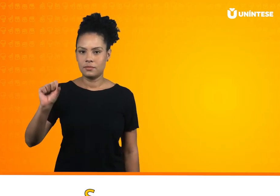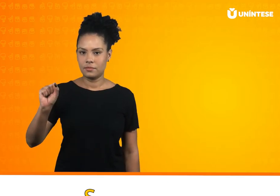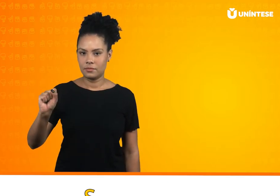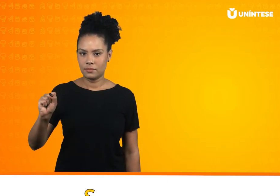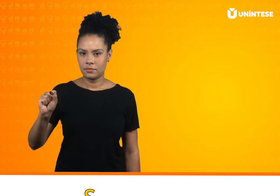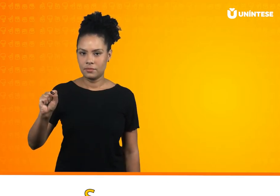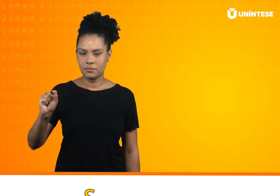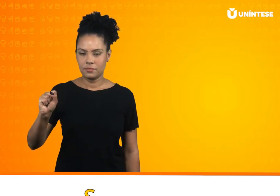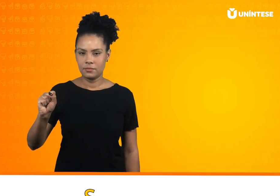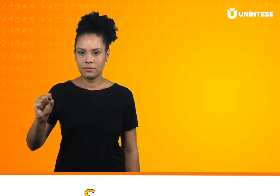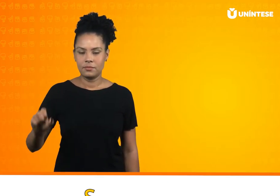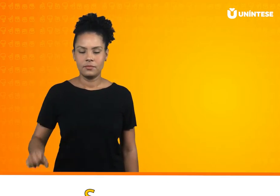S,